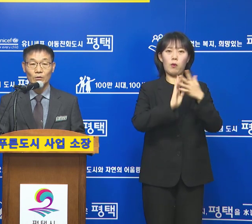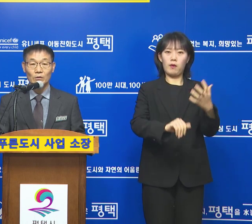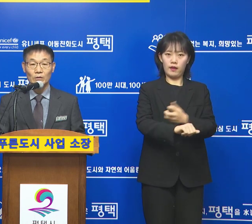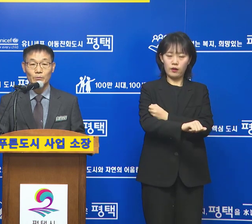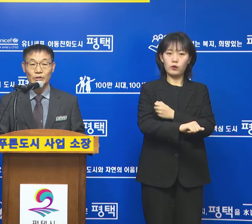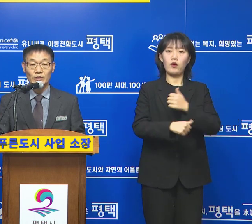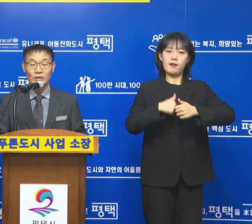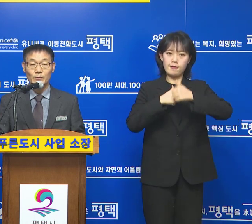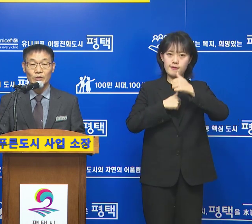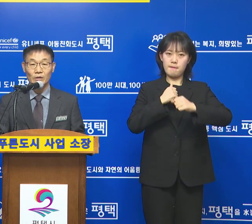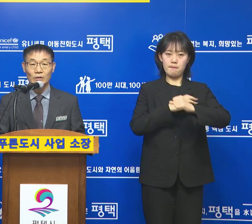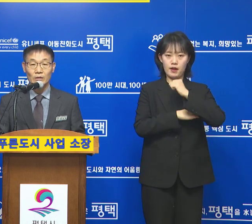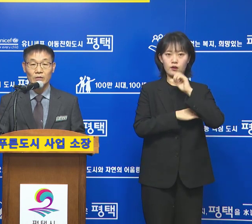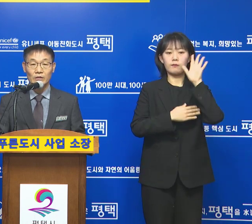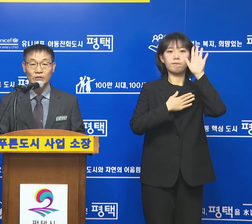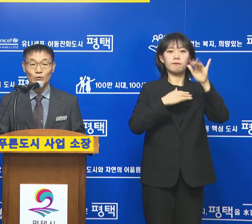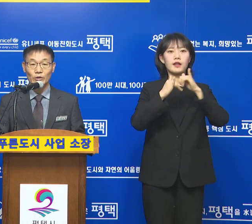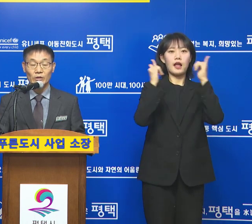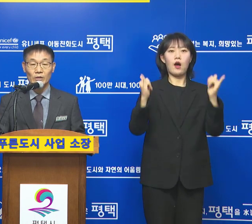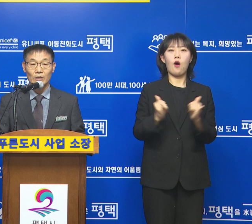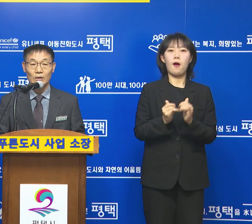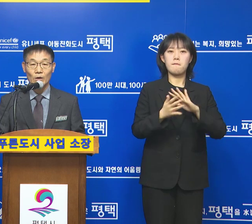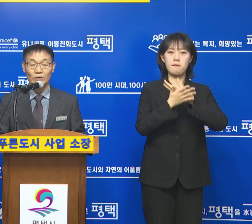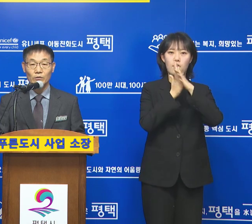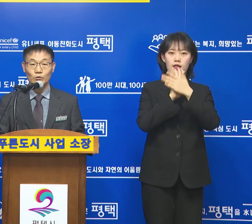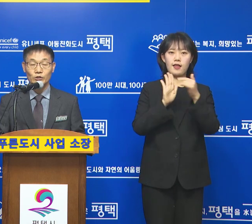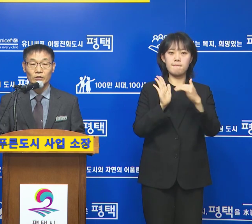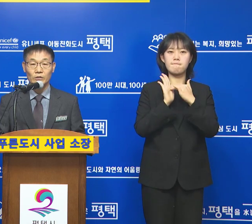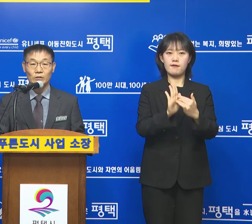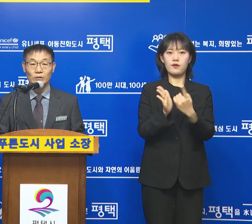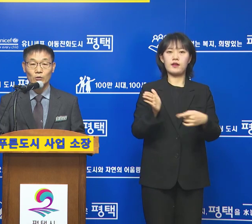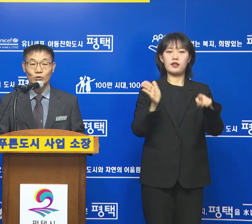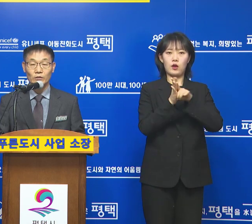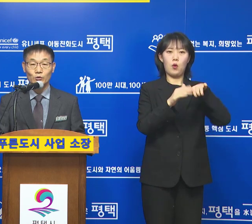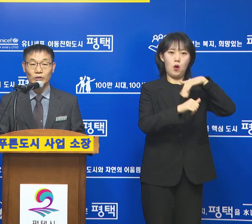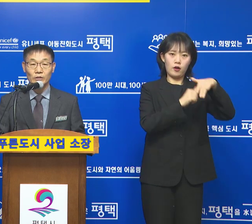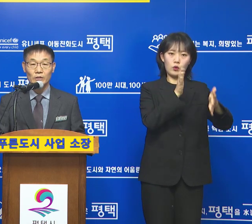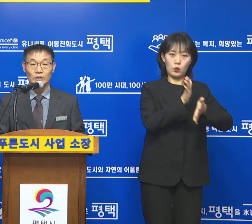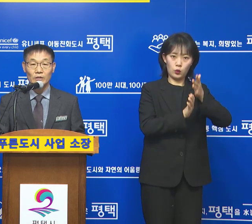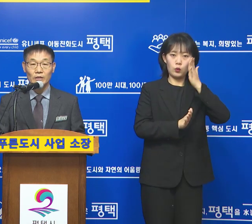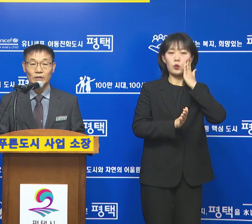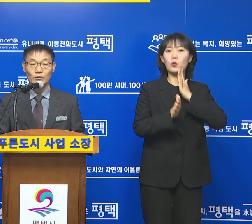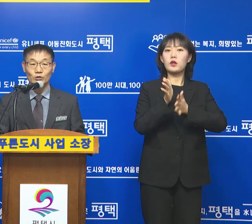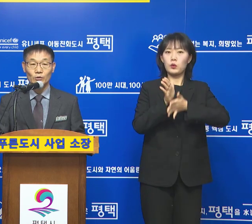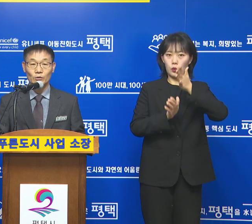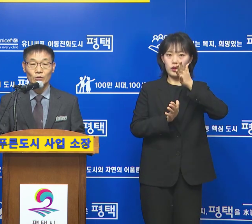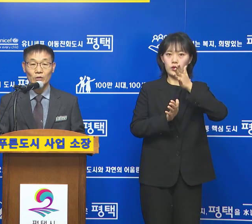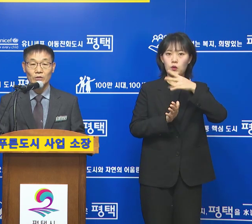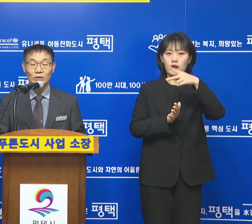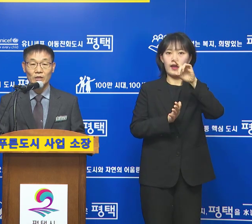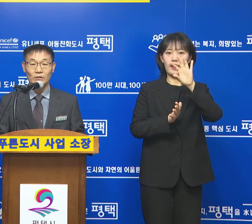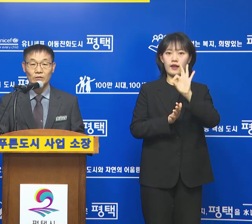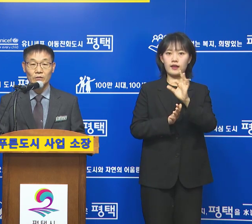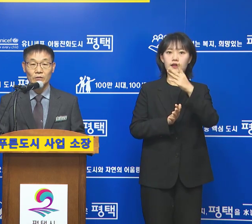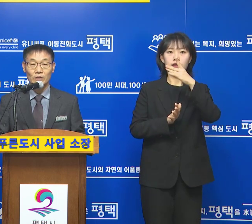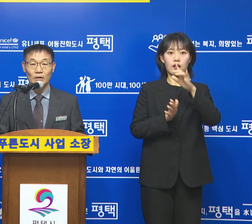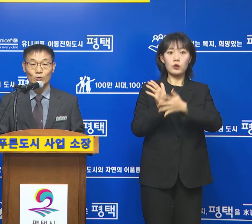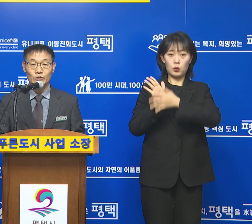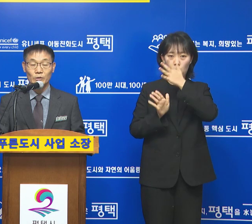제고, 미래사회 변화 대처를 위해 환경도시, 녹색도시, 생태도시로